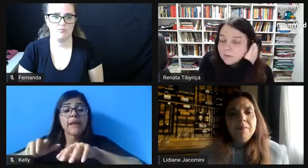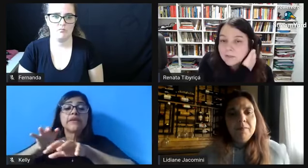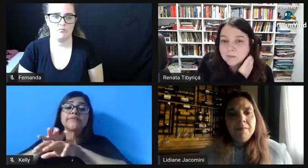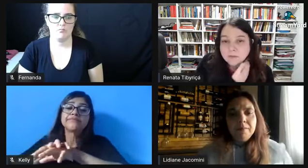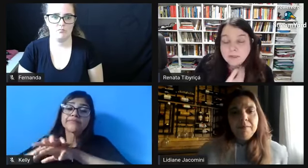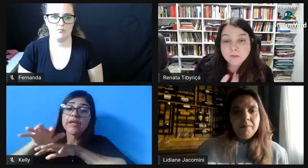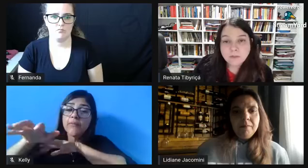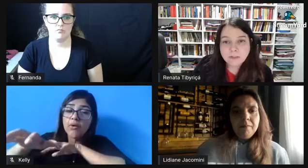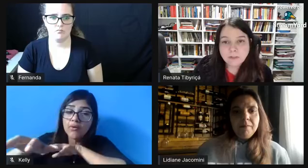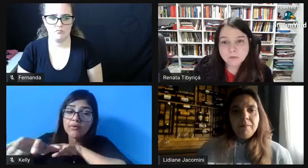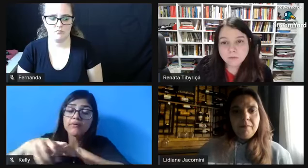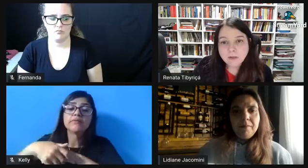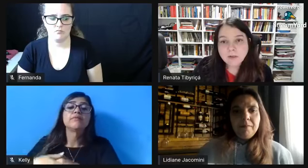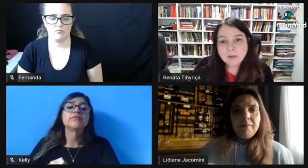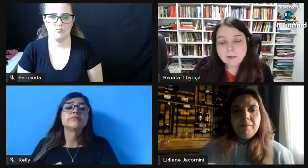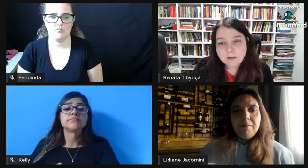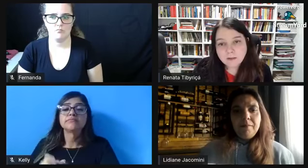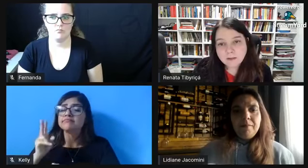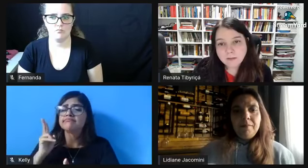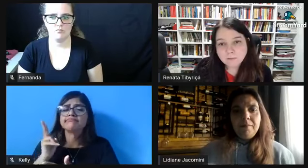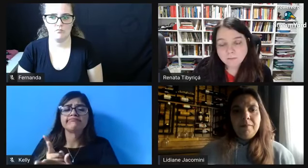remota desde o início